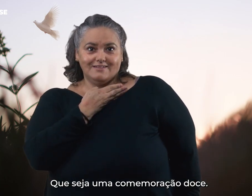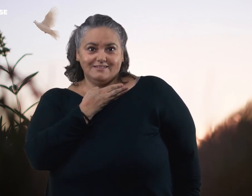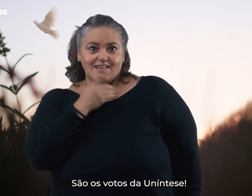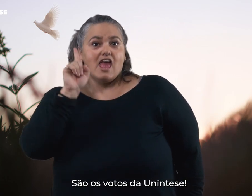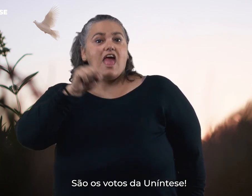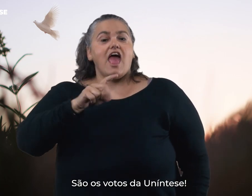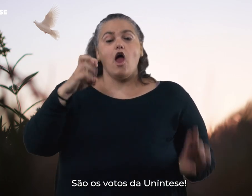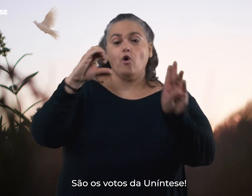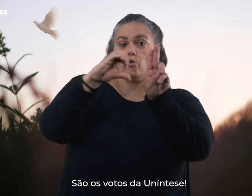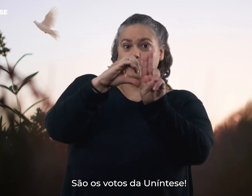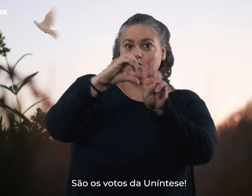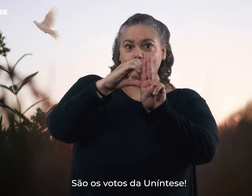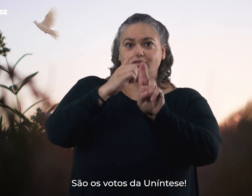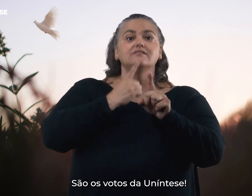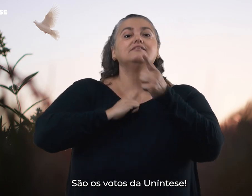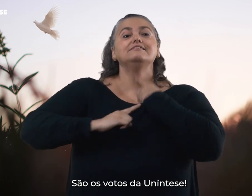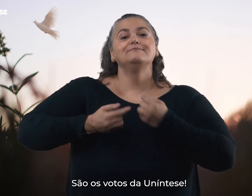São os votos da Uníntese.